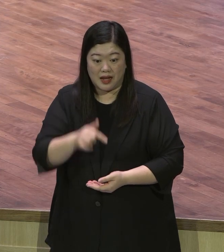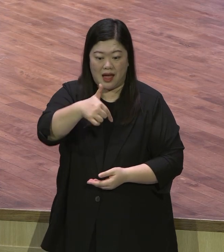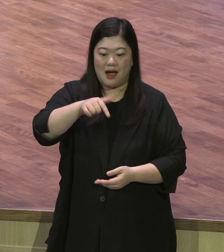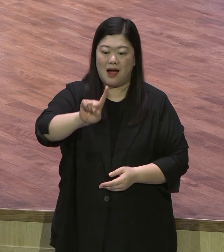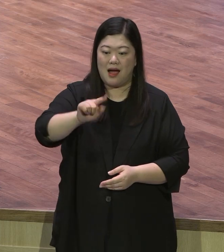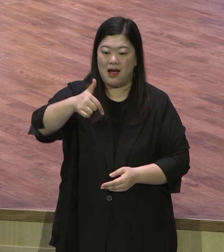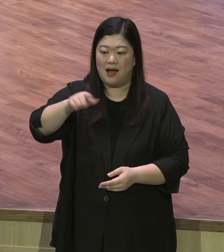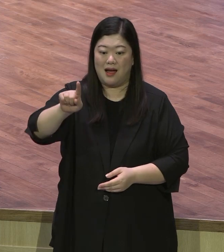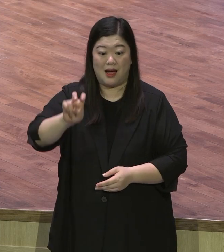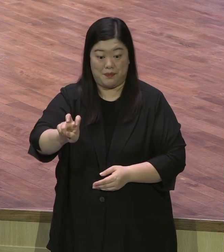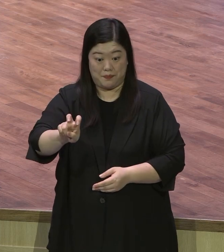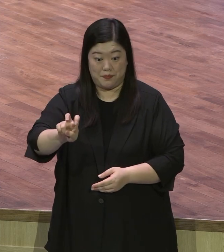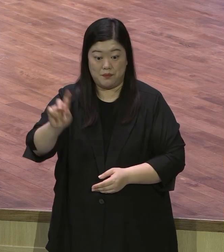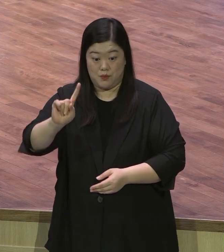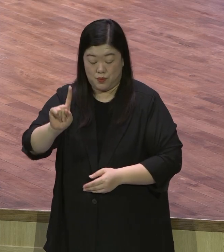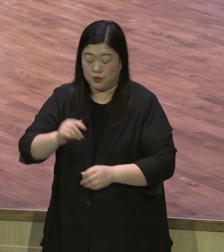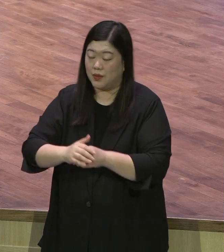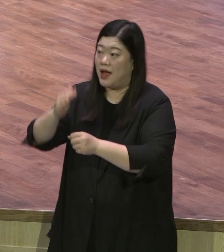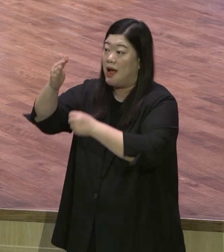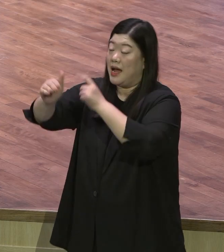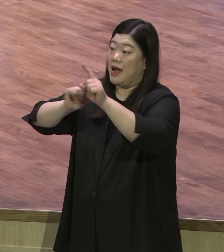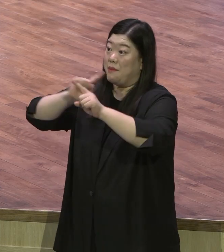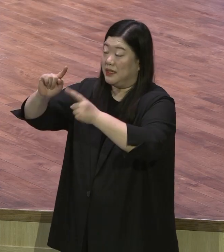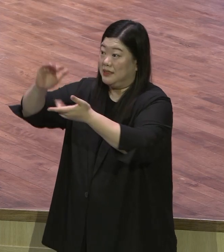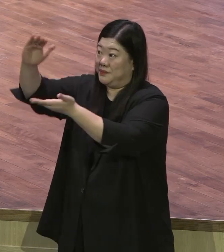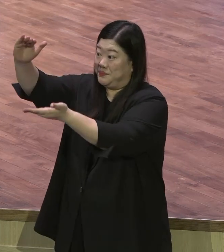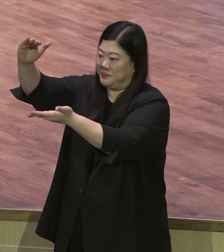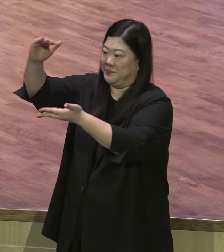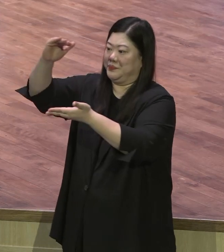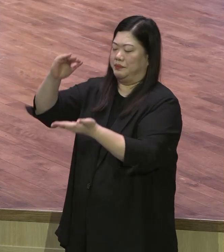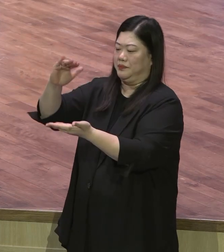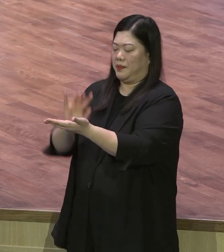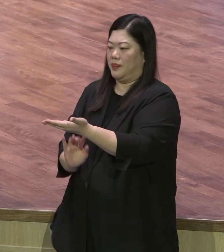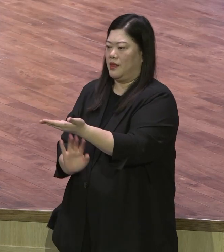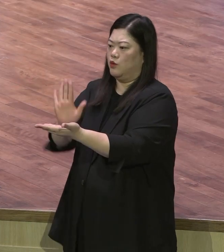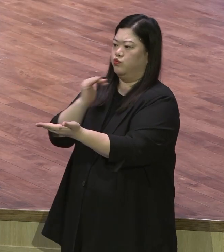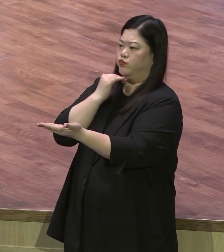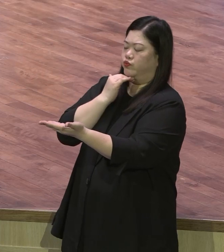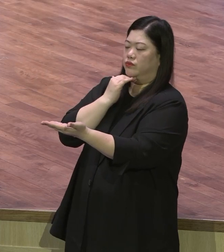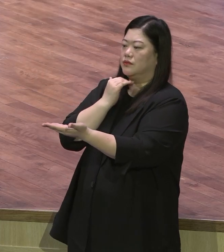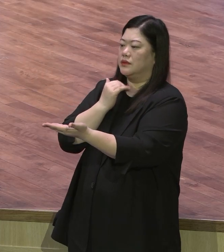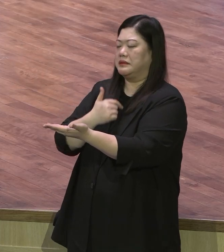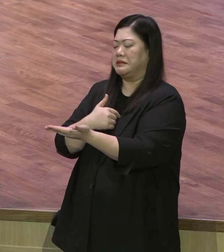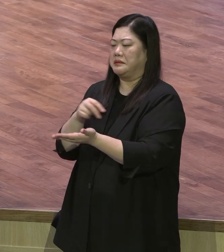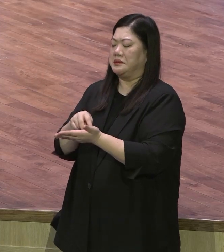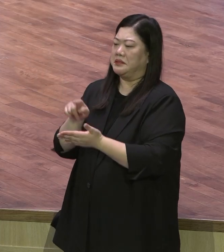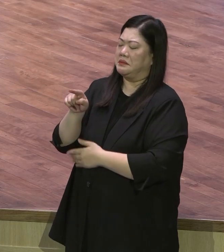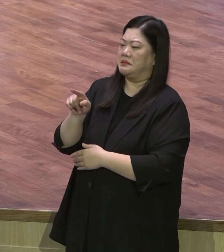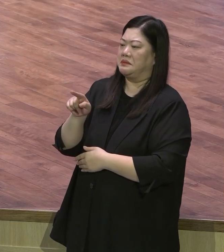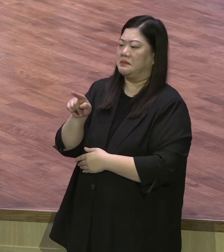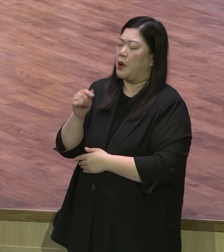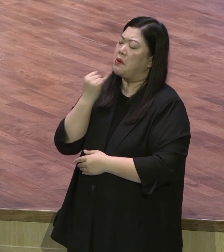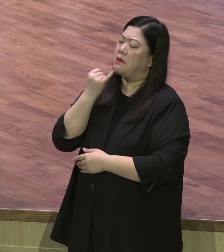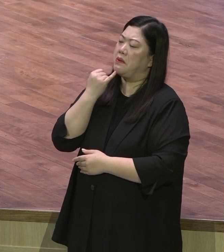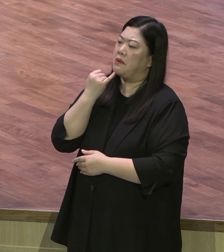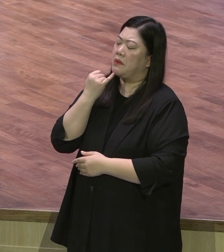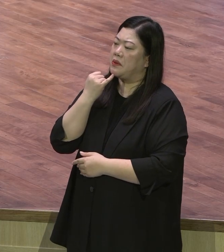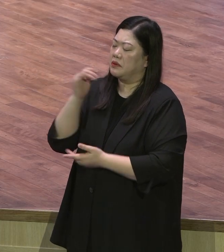말은요, 하나님의 말씀을 내 생각대로 해석해보려. 내